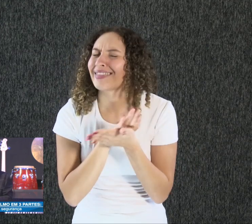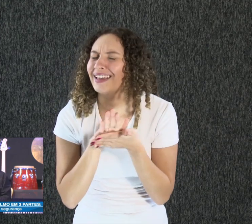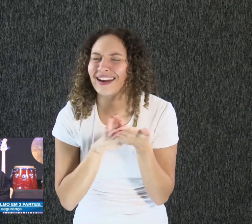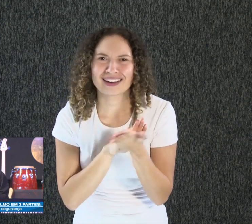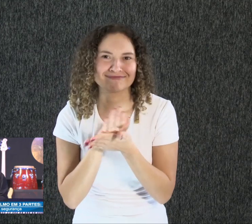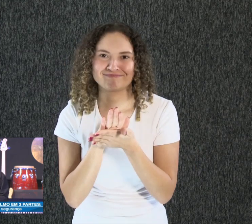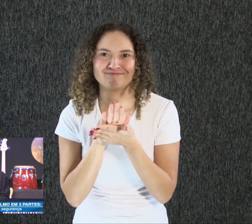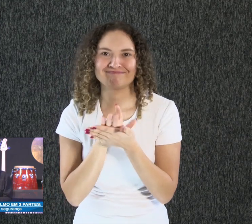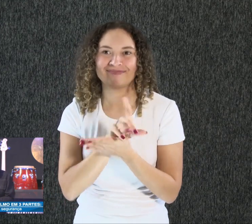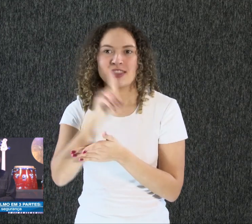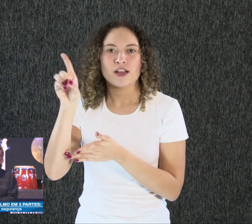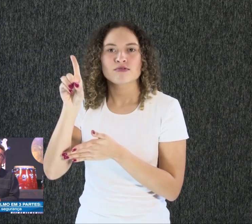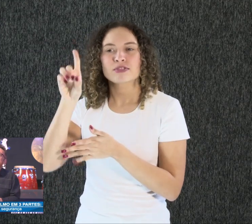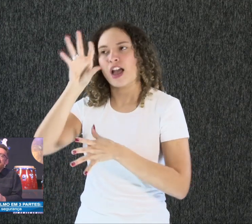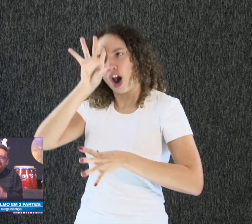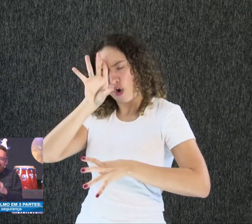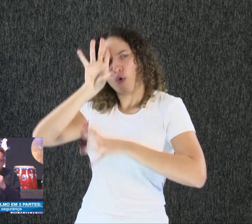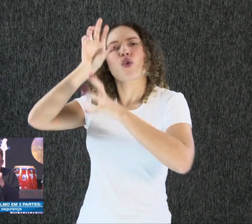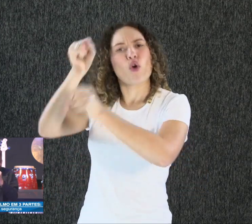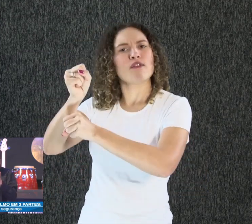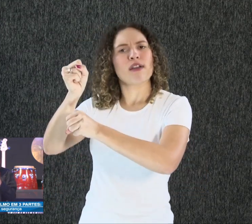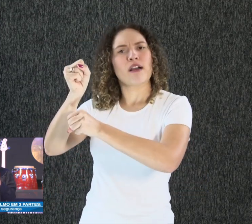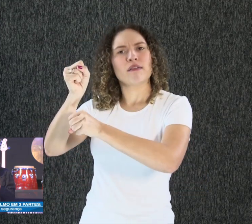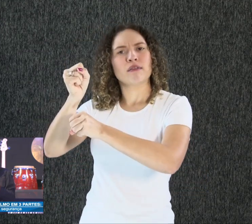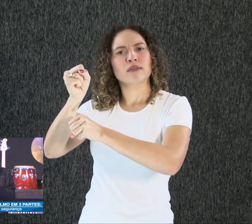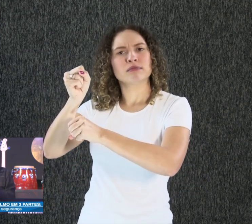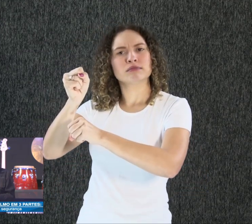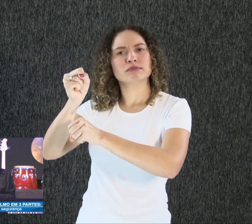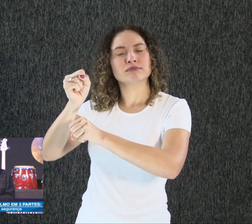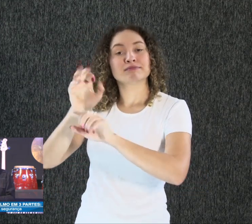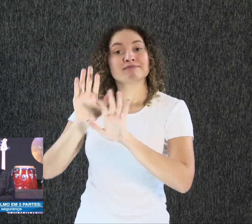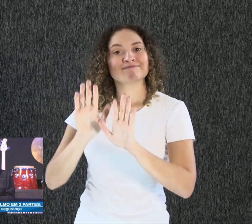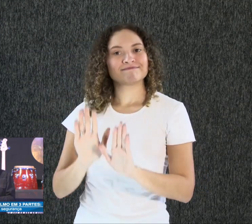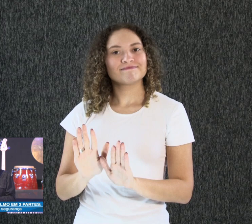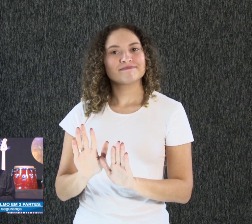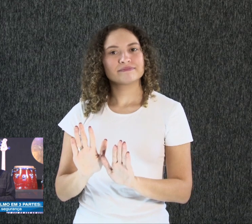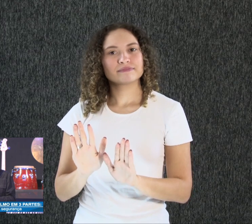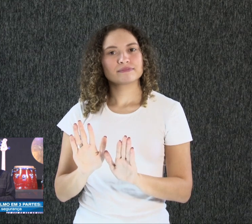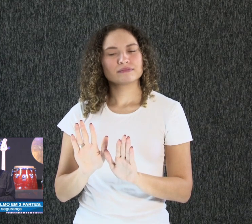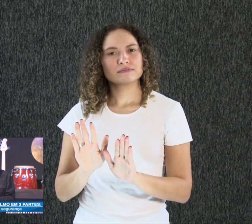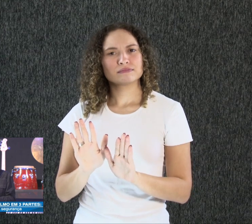muda. O nosso Deus é extremamente confiável.